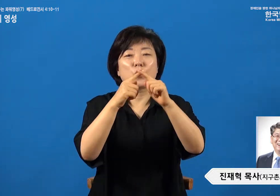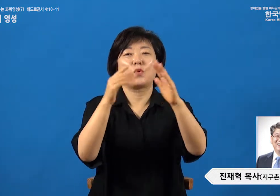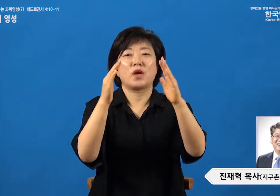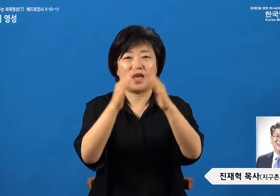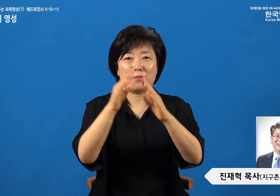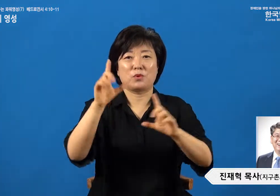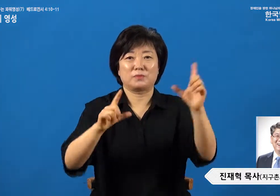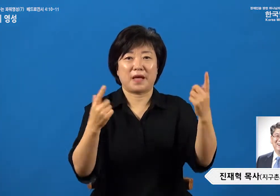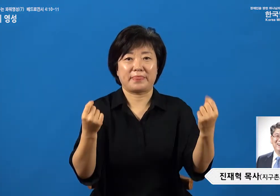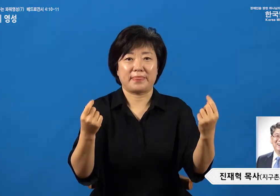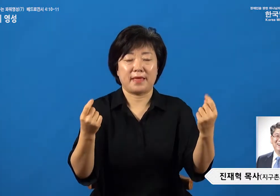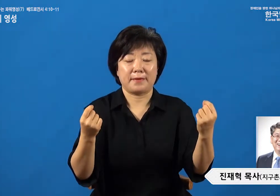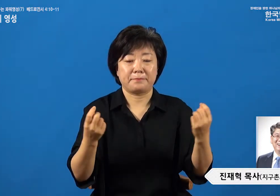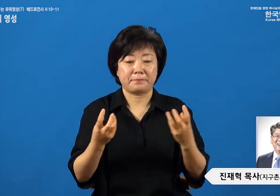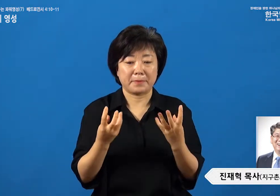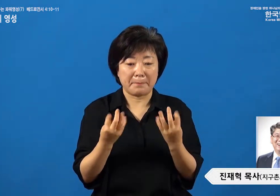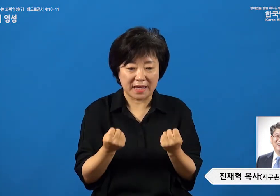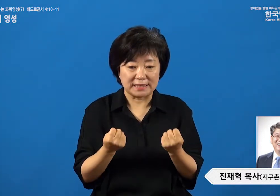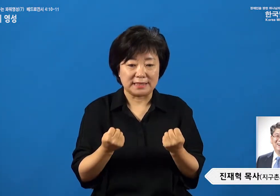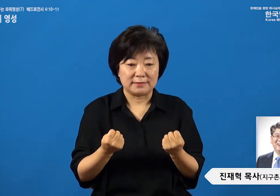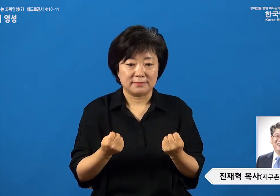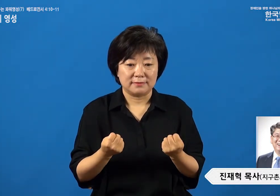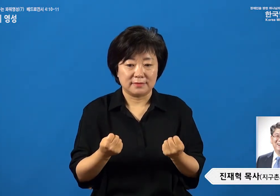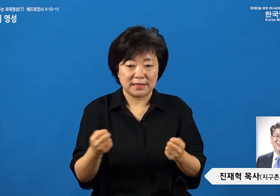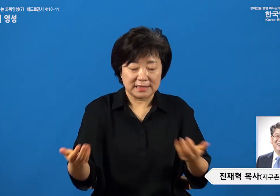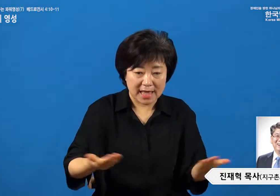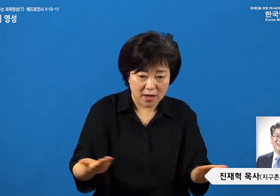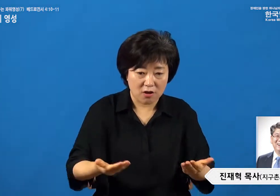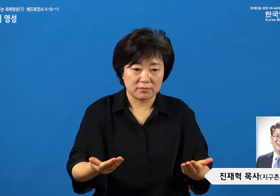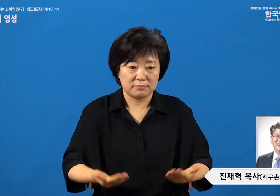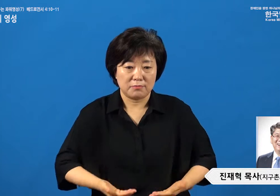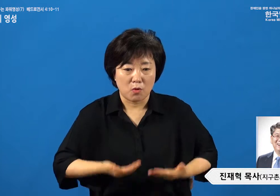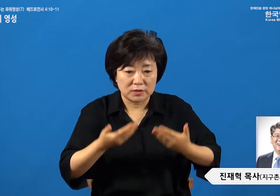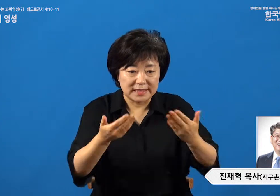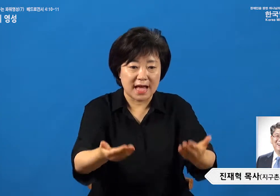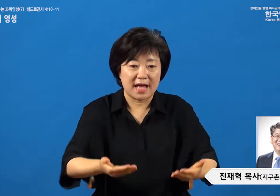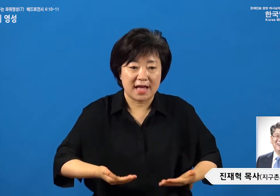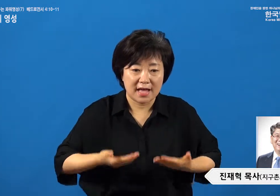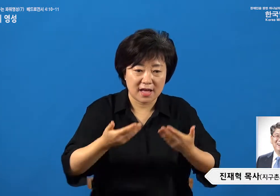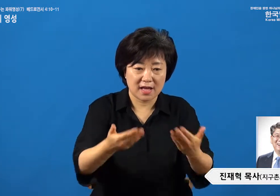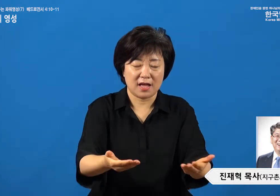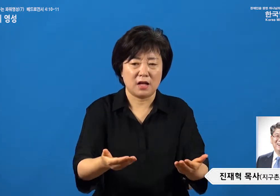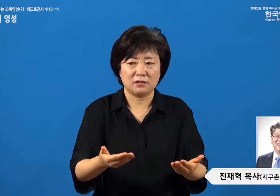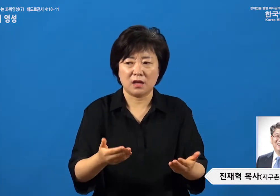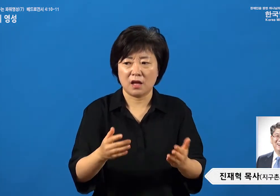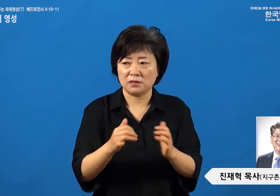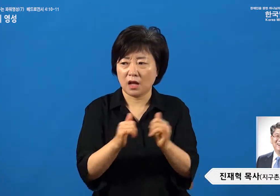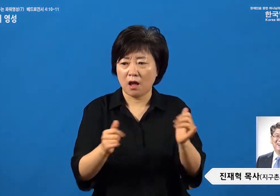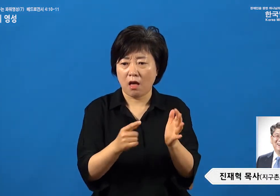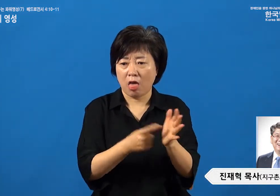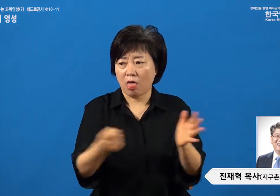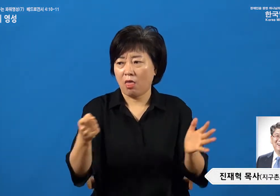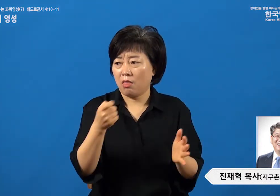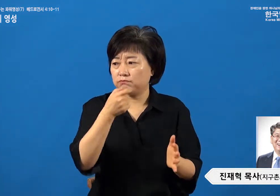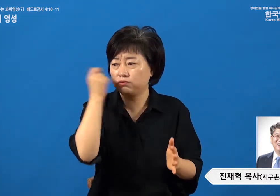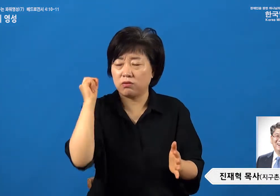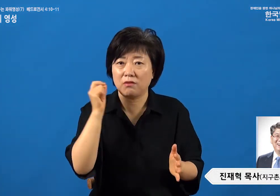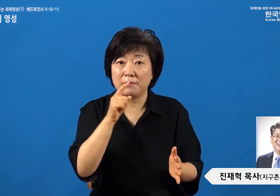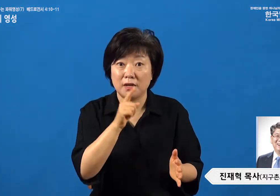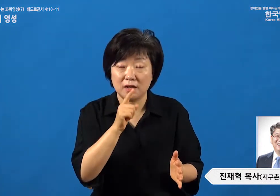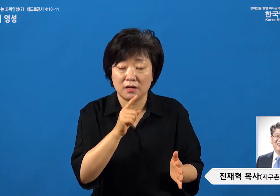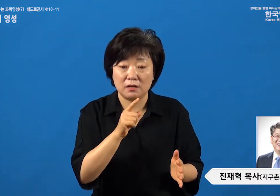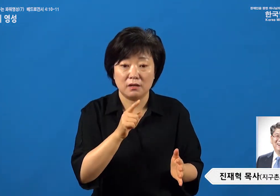아닌가 싶습니다. 많은 사역과 봉사 가운데 늘 사람이 없다라고